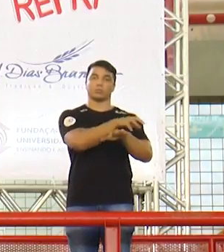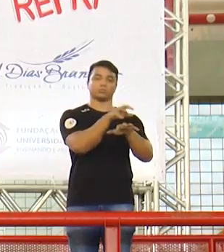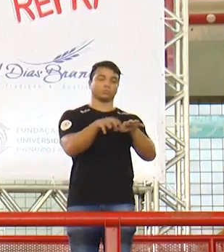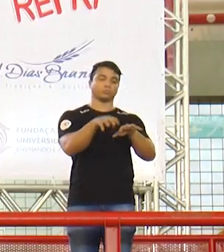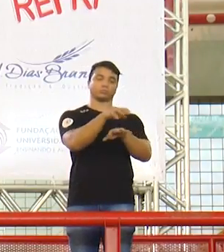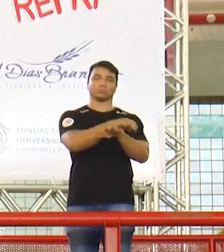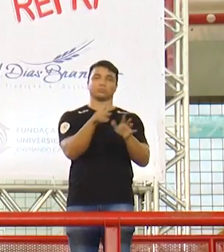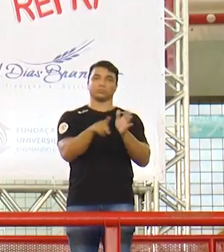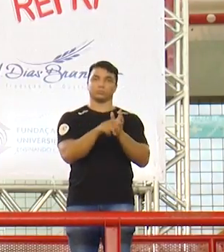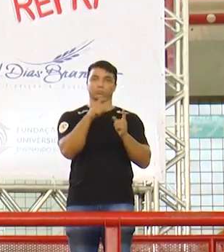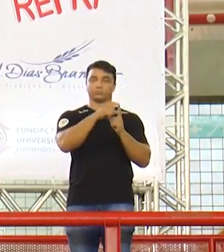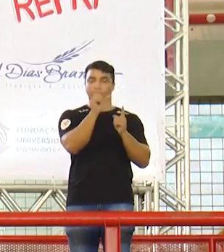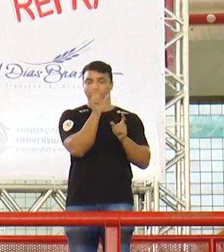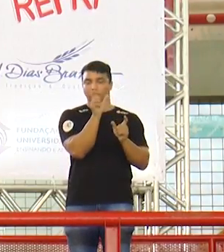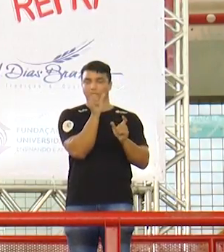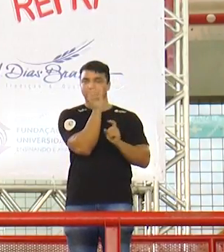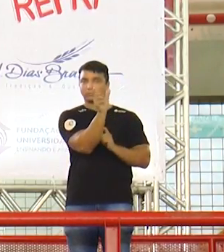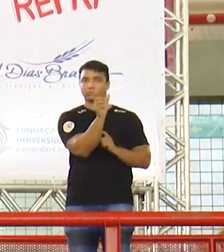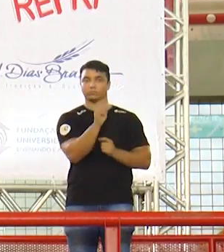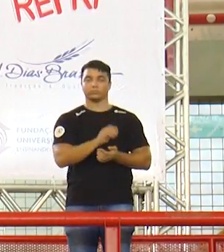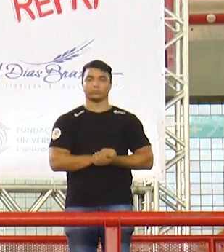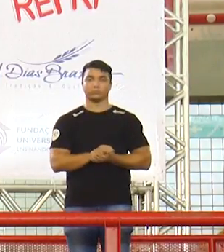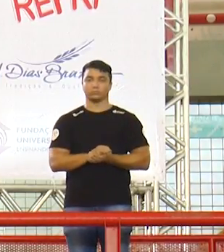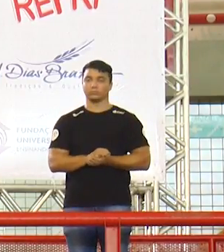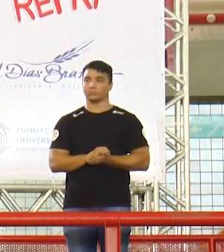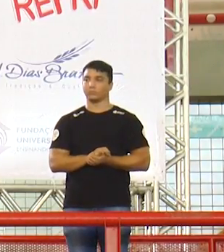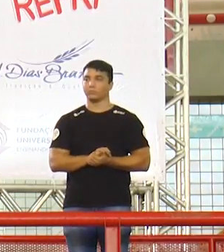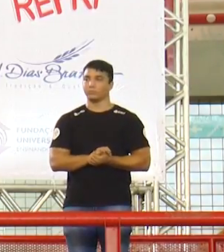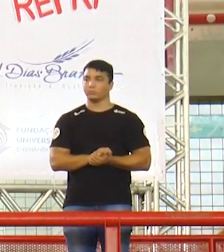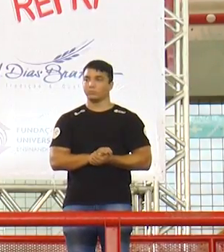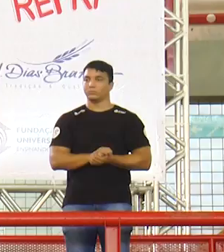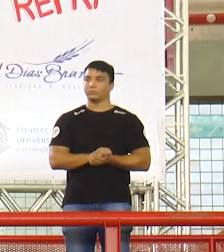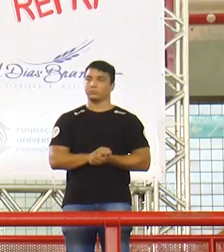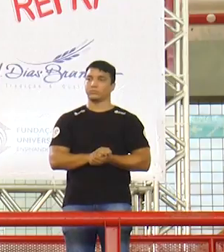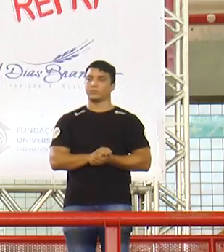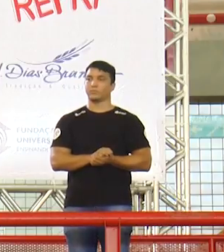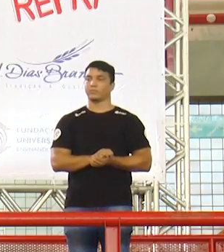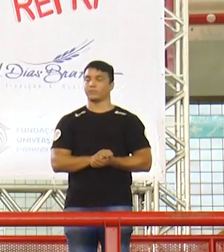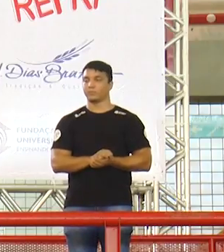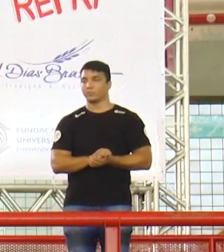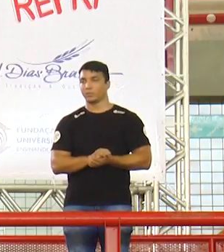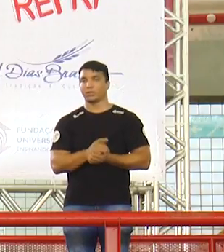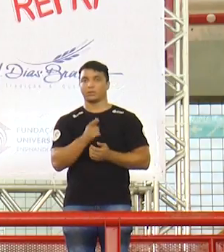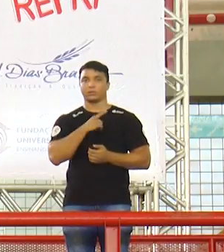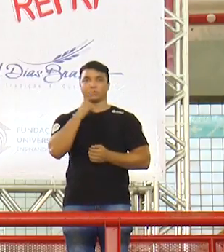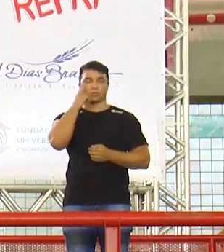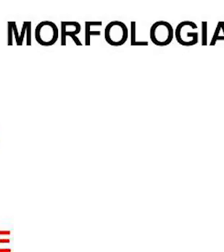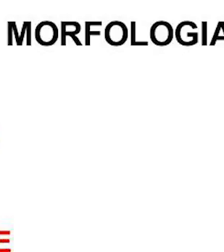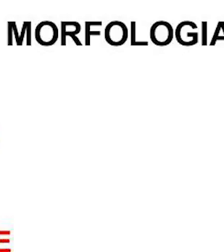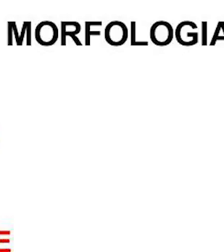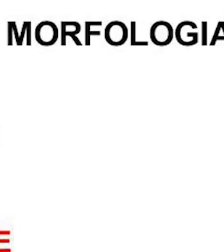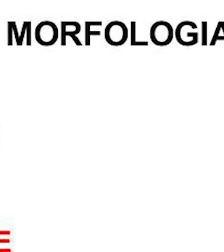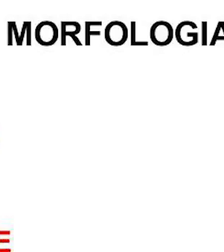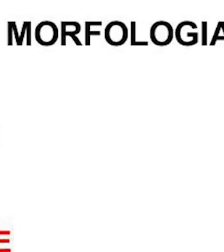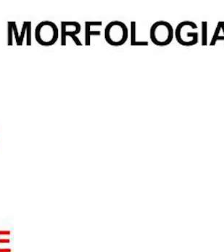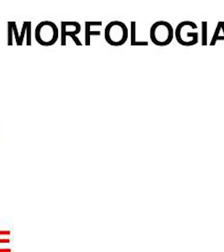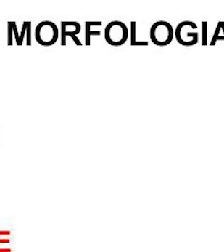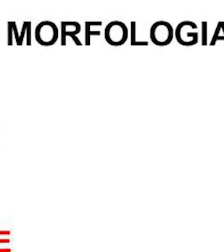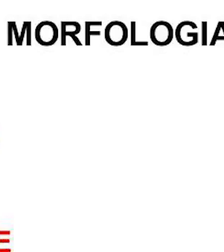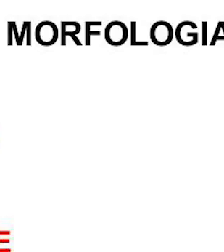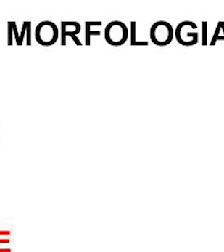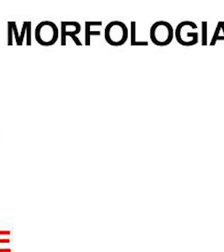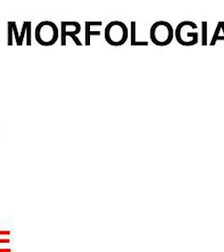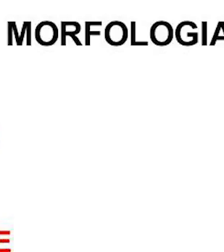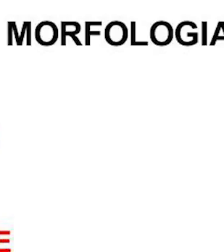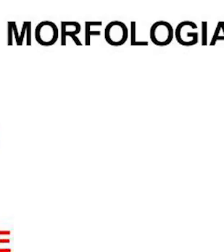hibridismo. Passando aqui para ver o que tem depois. Você tem a derivação. Quando é que você tem